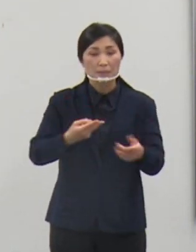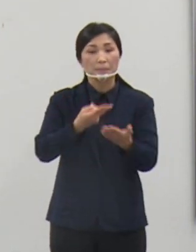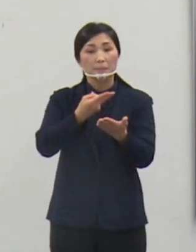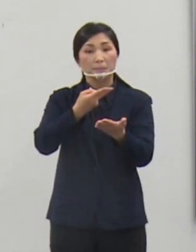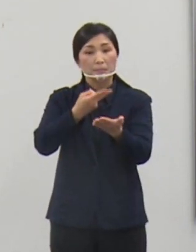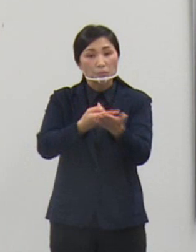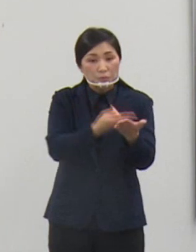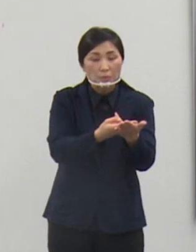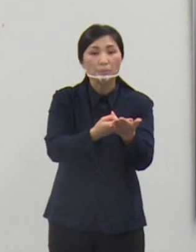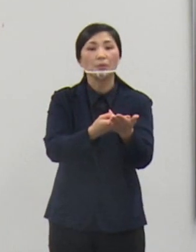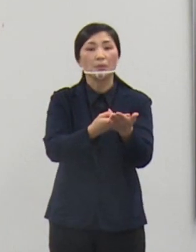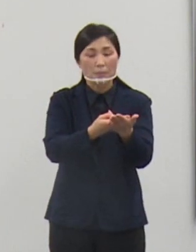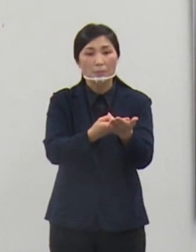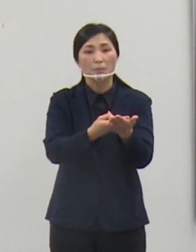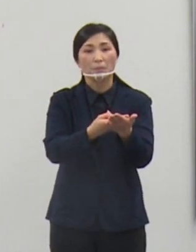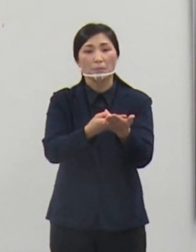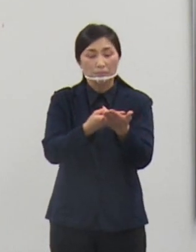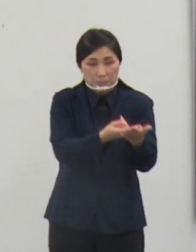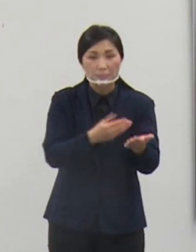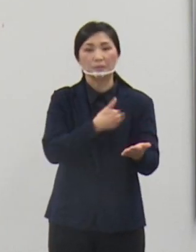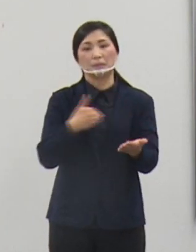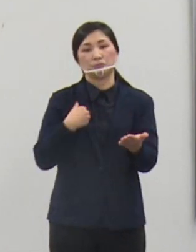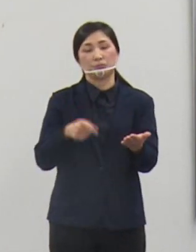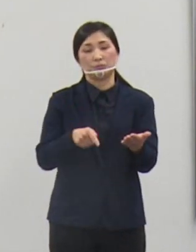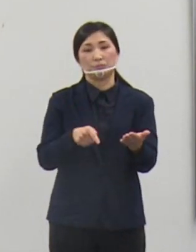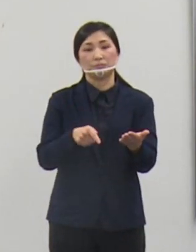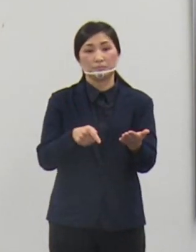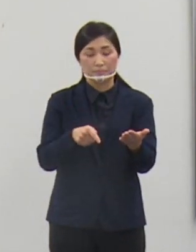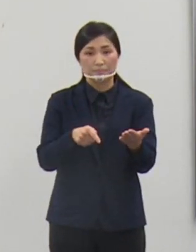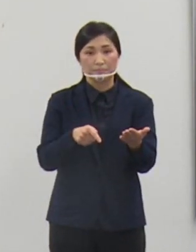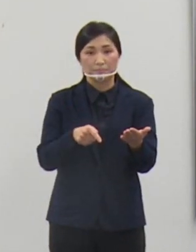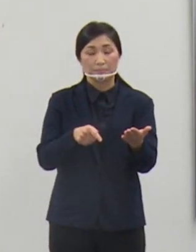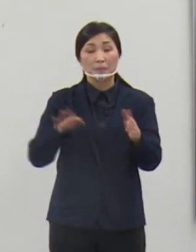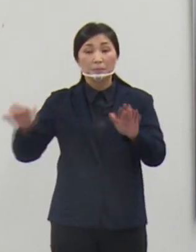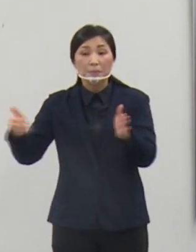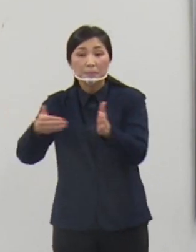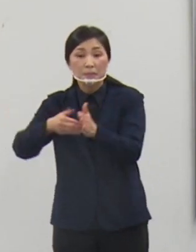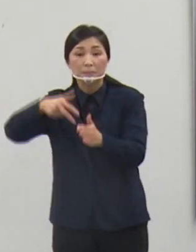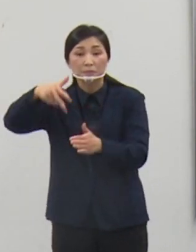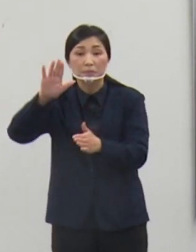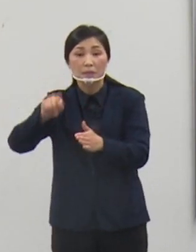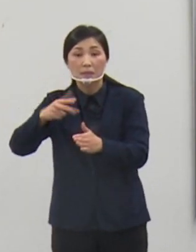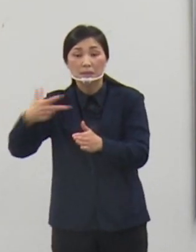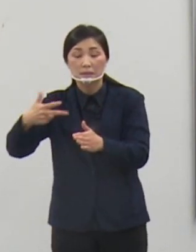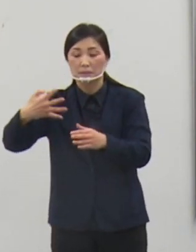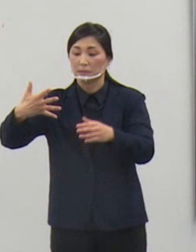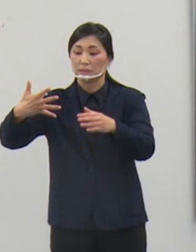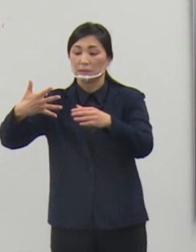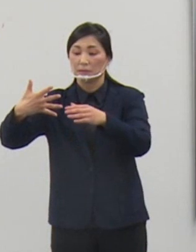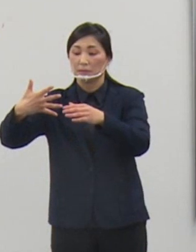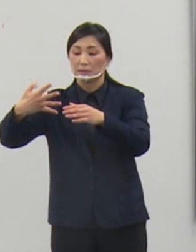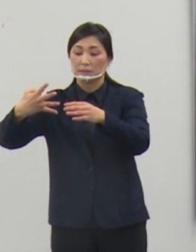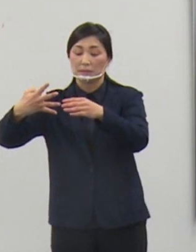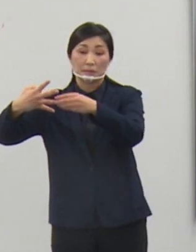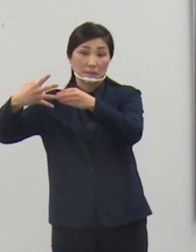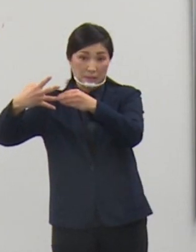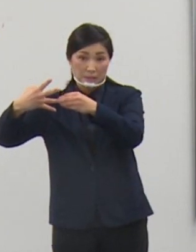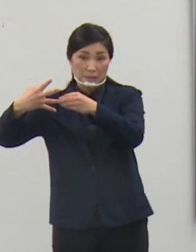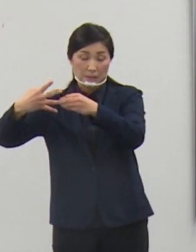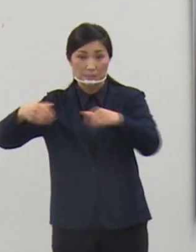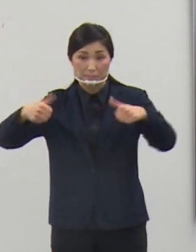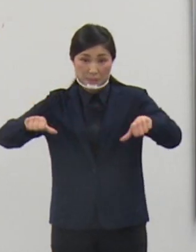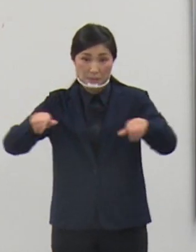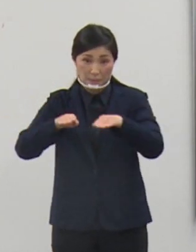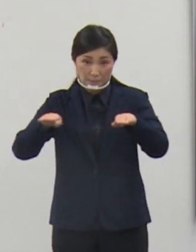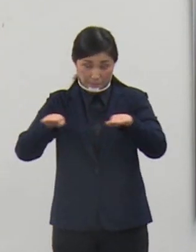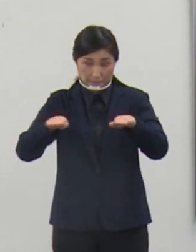るなど維持すべきレベルで、従来のステージで言えばステージ2相当ということになります。レベル2は